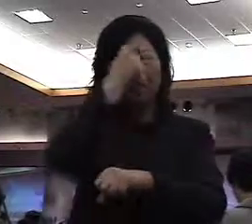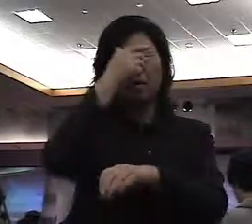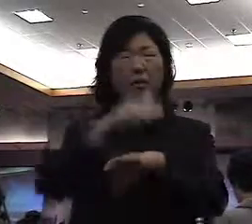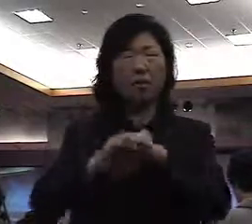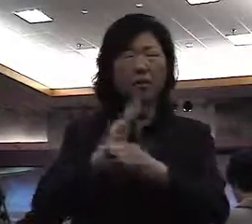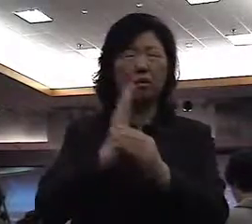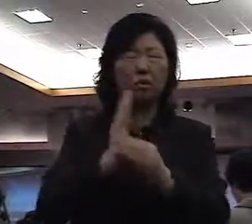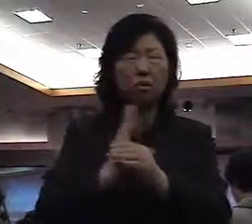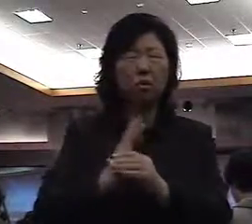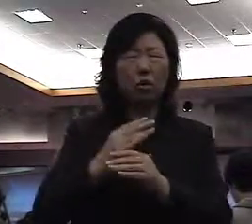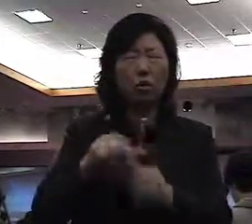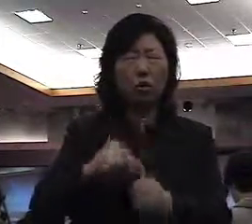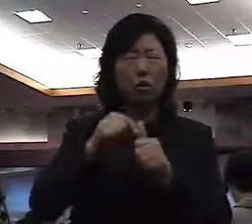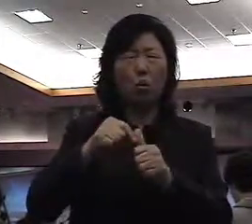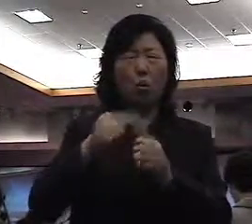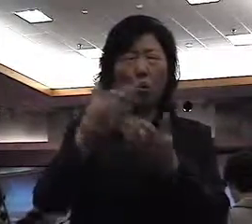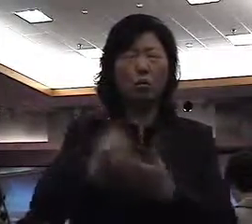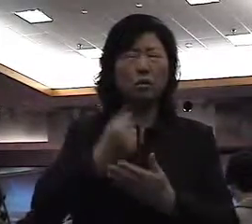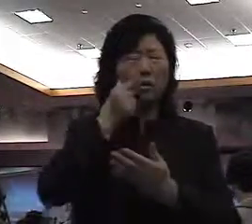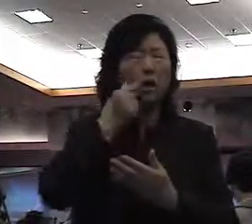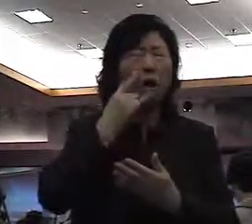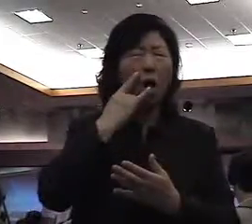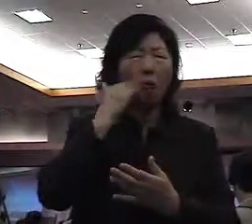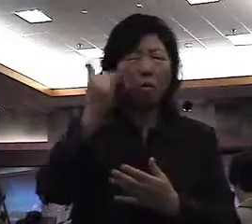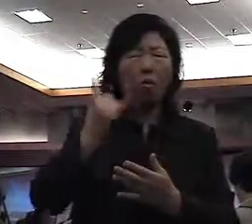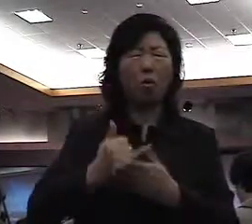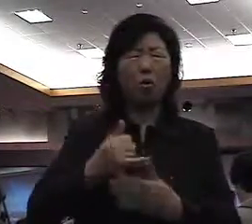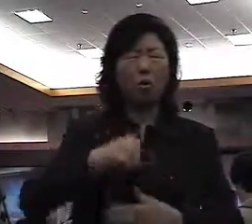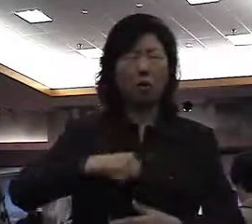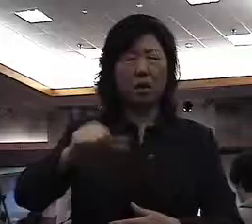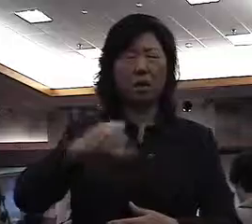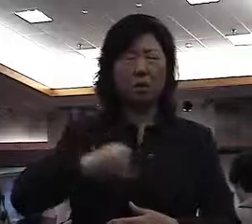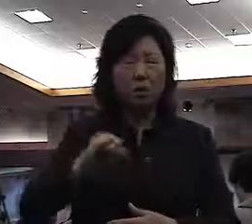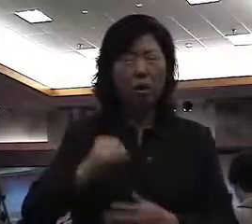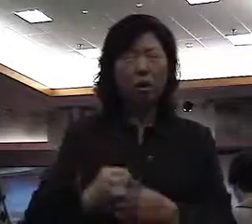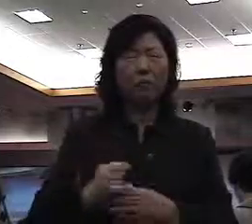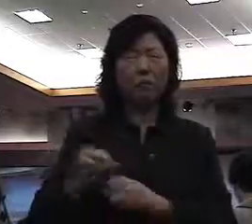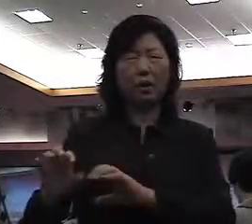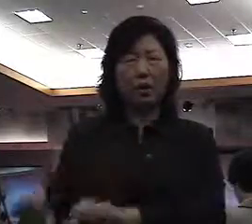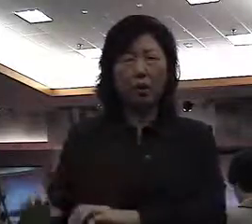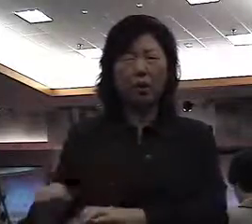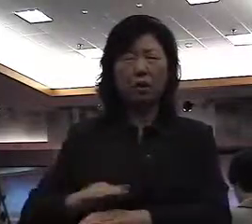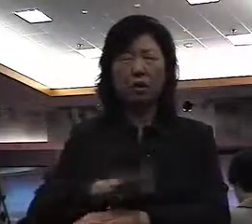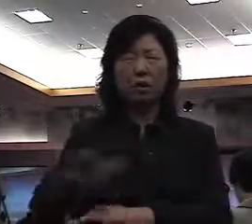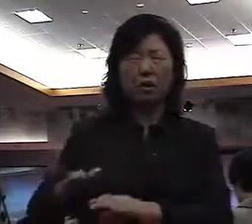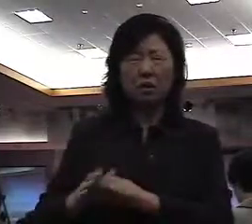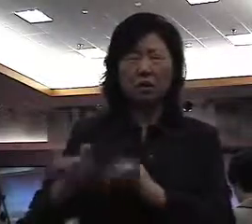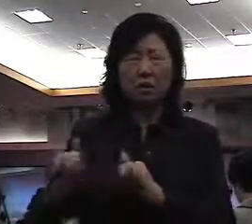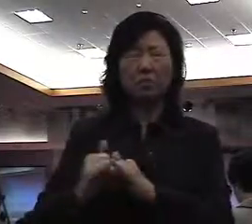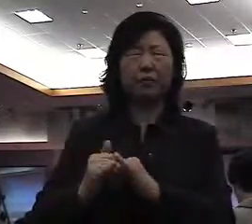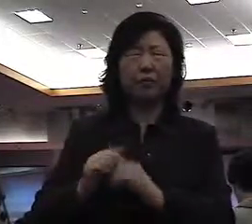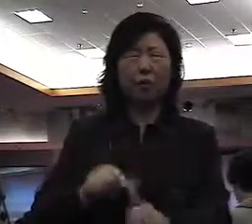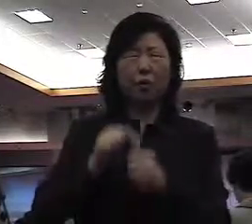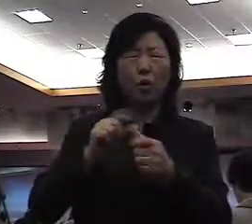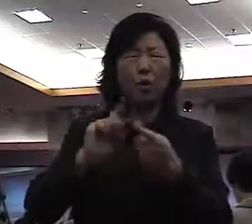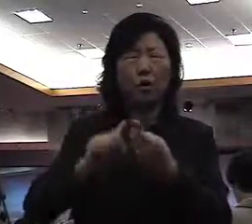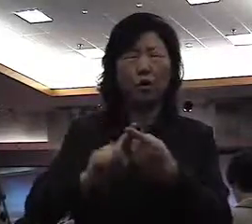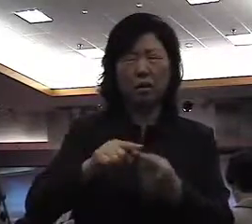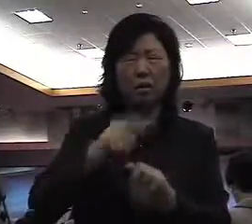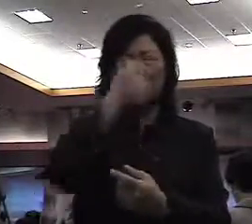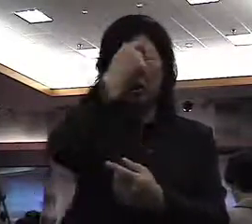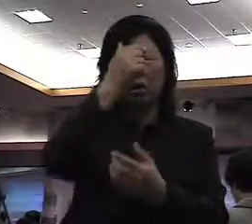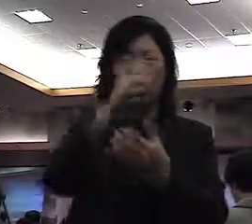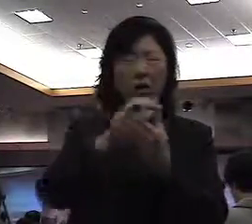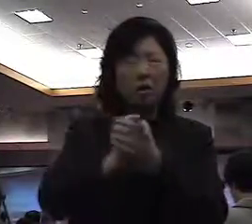구원받지 못한 우리들의 부모, 형제, 자매, 이웃들이 구원을 위한 기도를